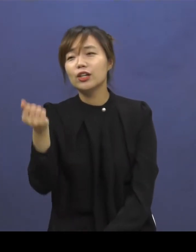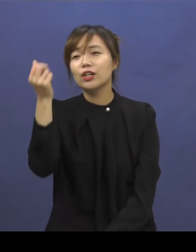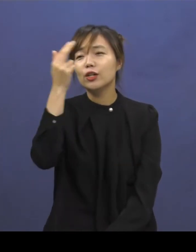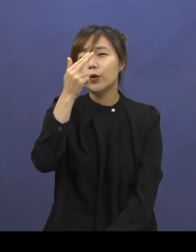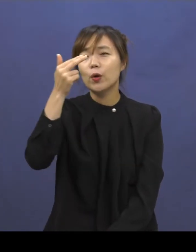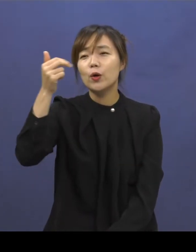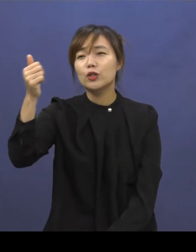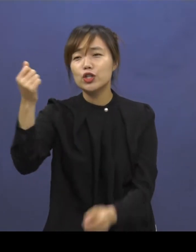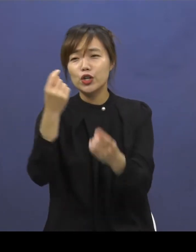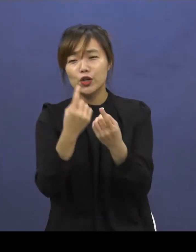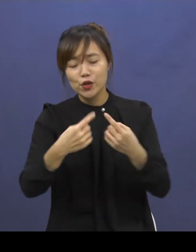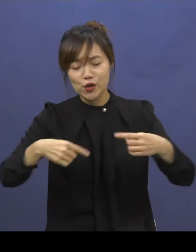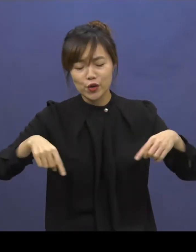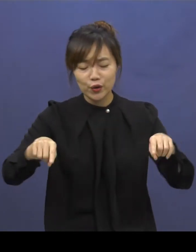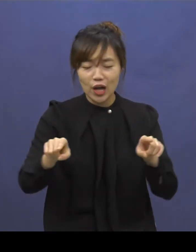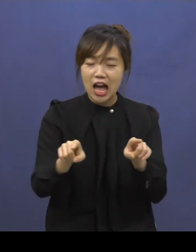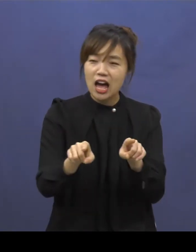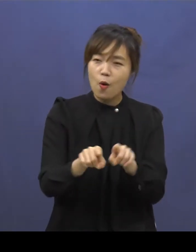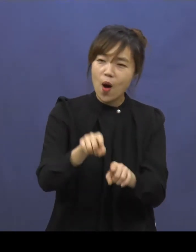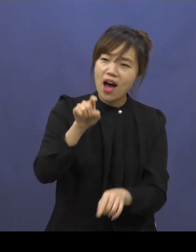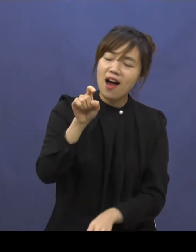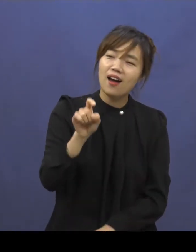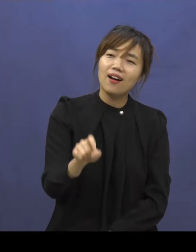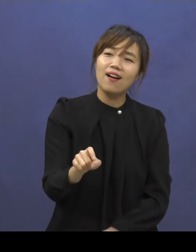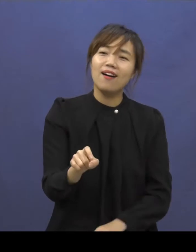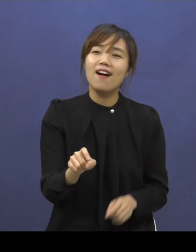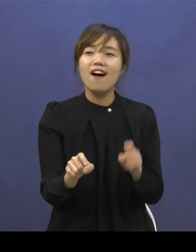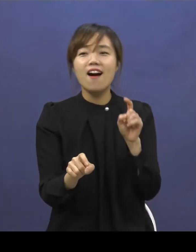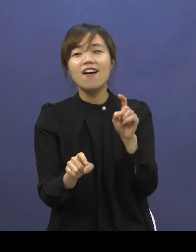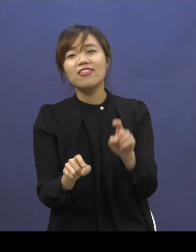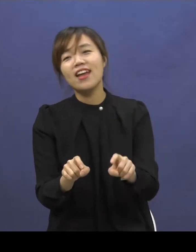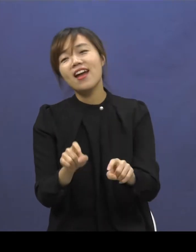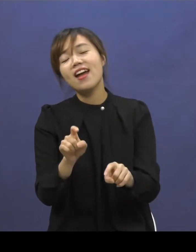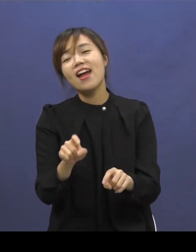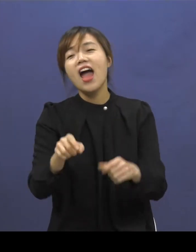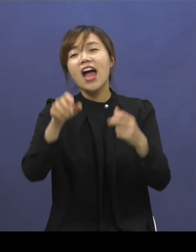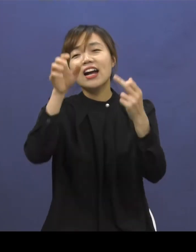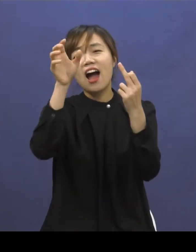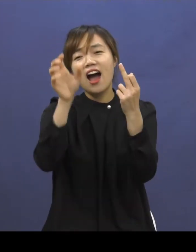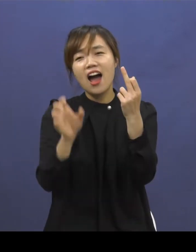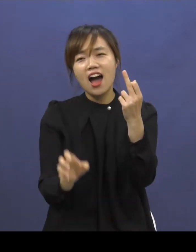믿음으로 주와 건네